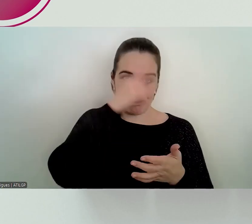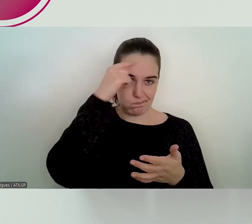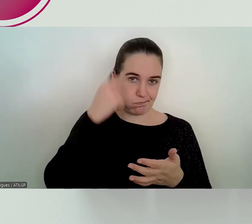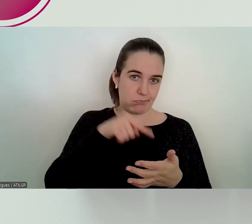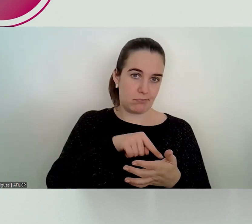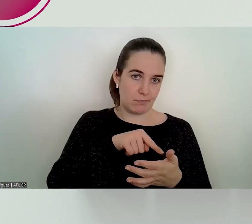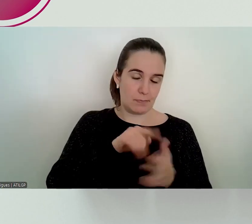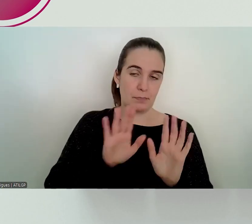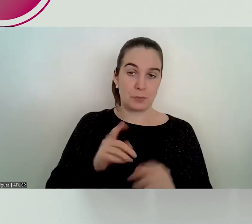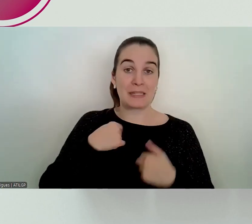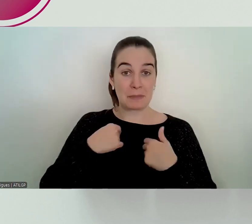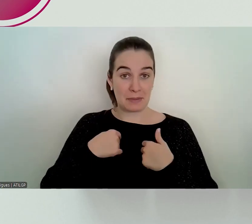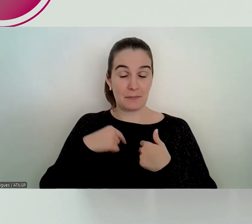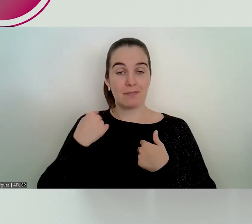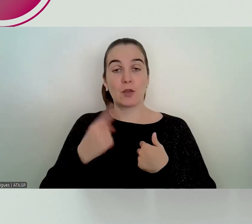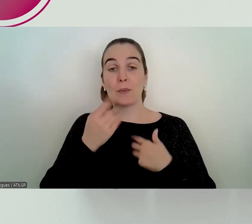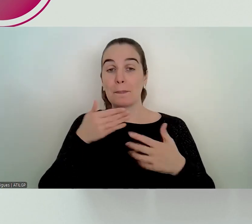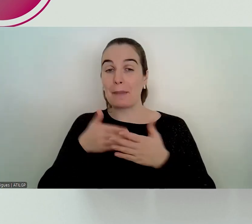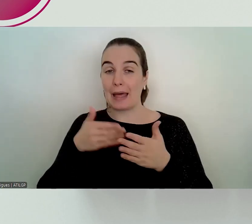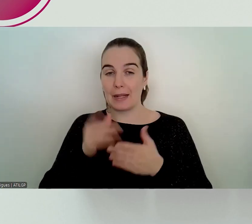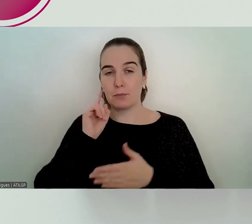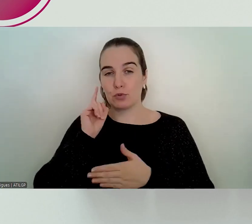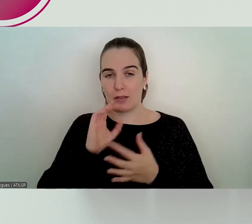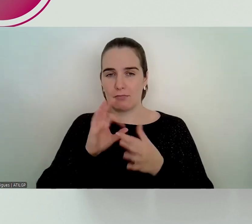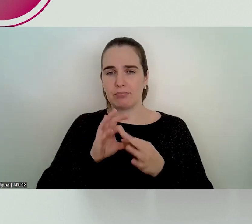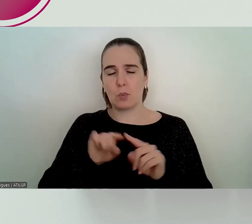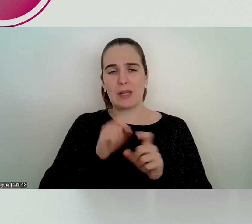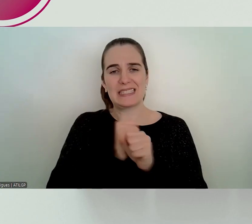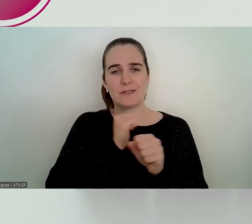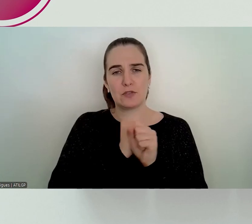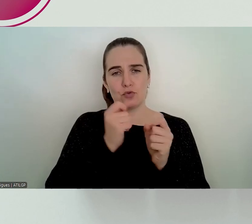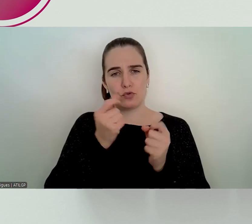uma barreira para mim importante no que diz respeito à interoperabilidade,